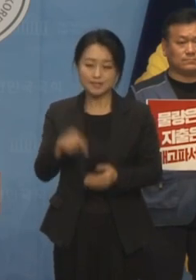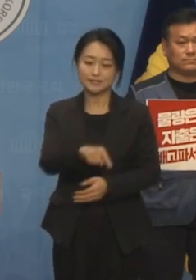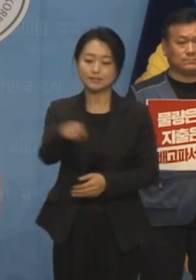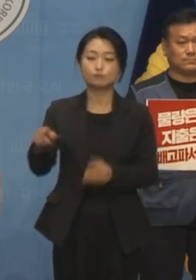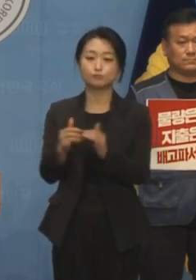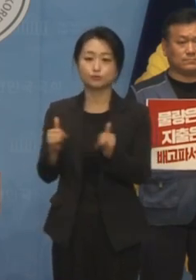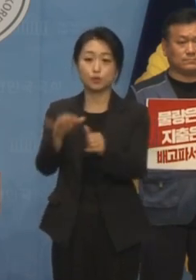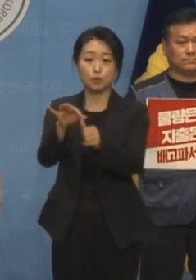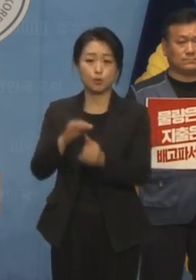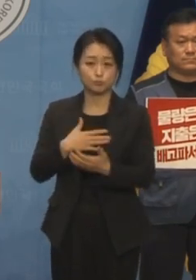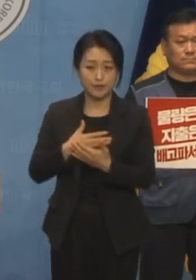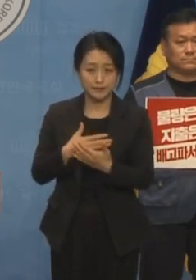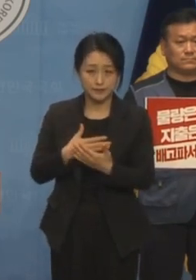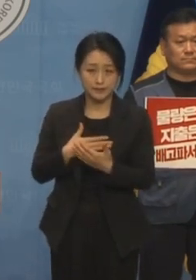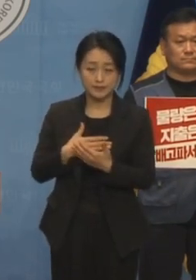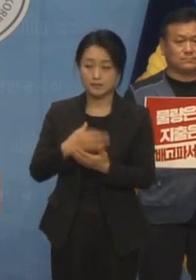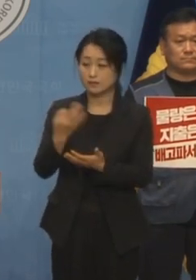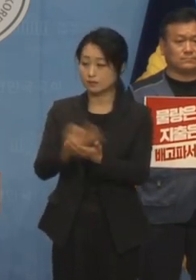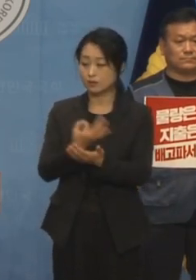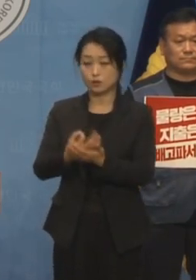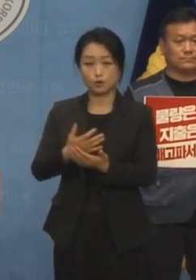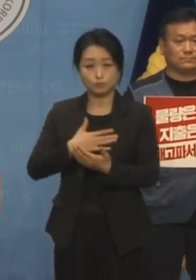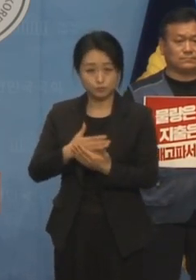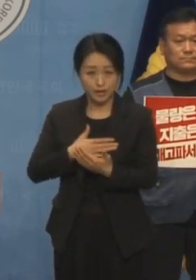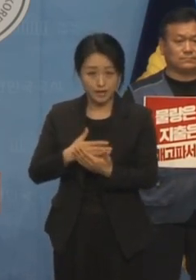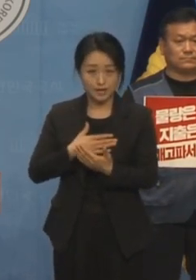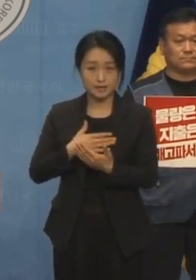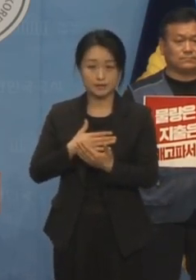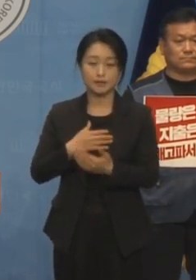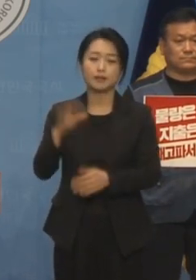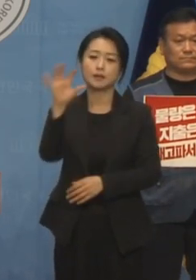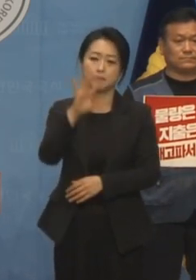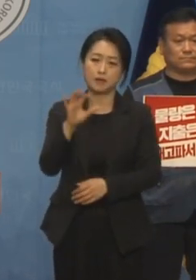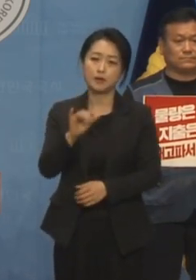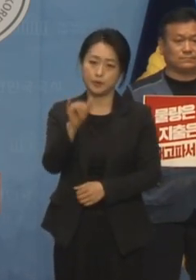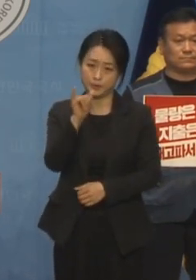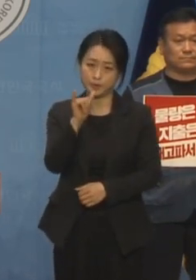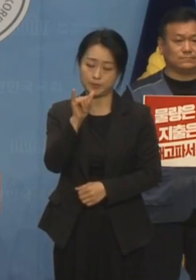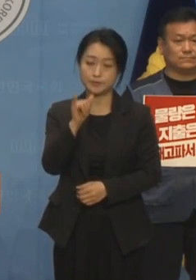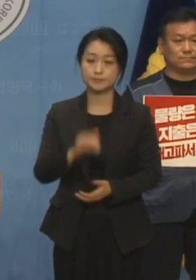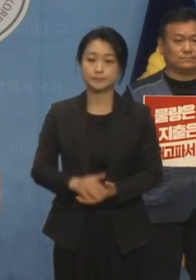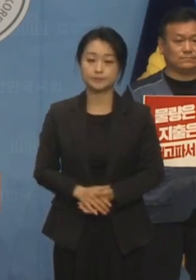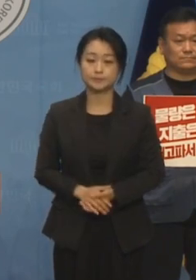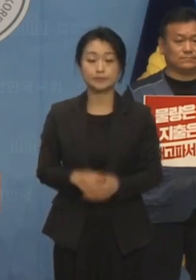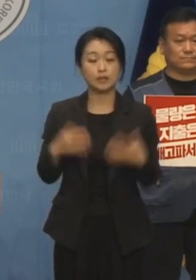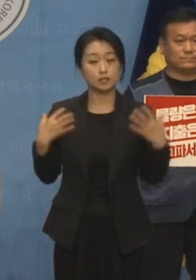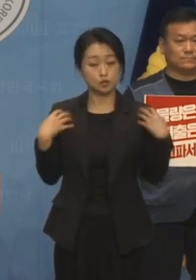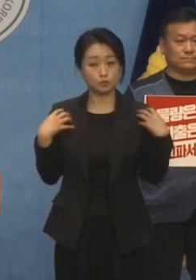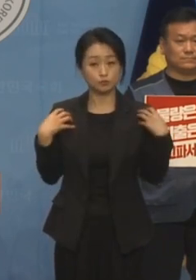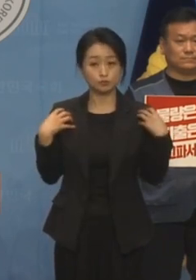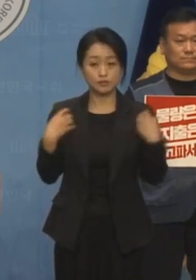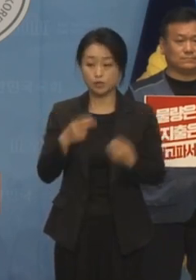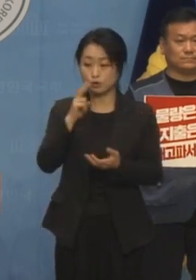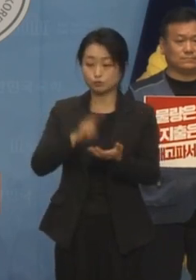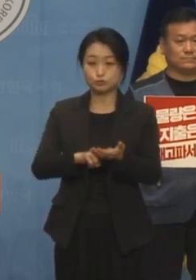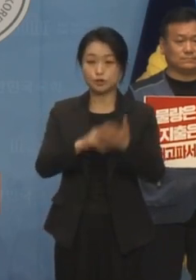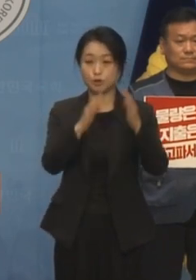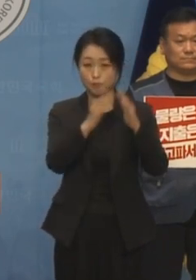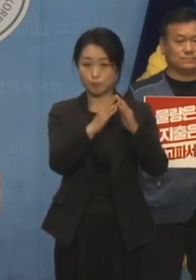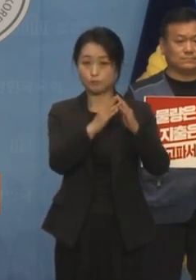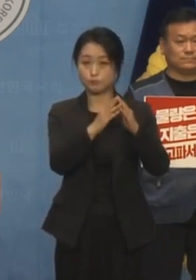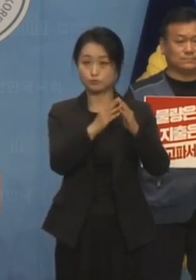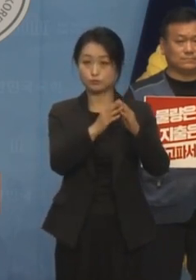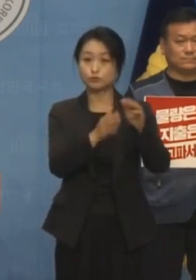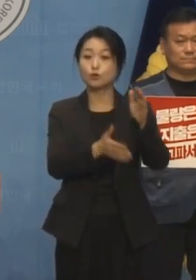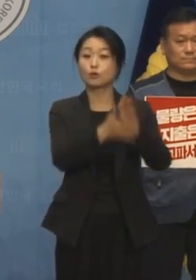고용 불안과 소득 불안은 어제 오늘 일이 아닙니다. 정부기관인 우정사업본부가